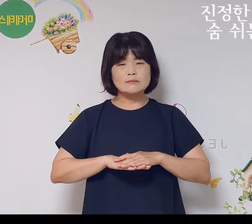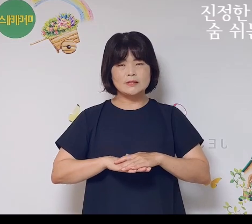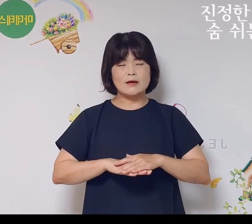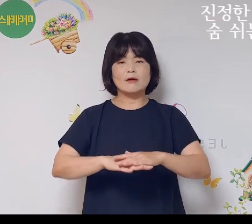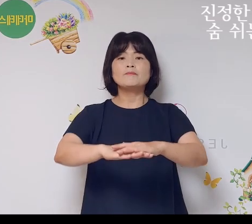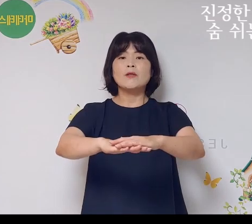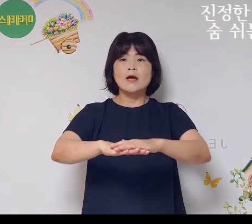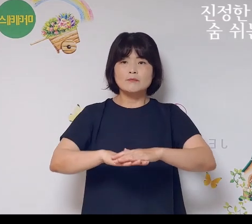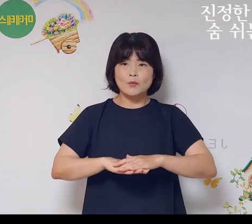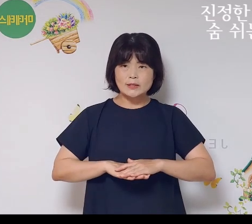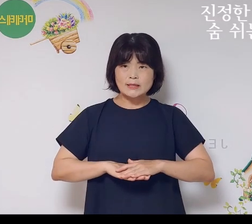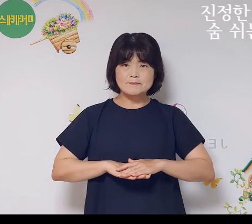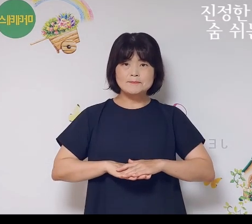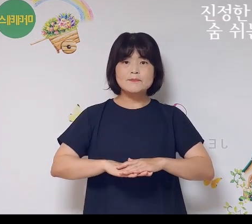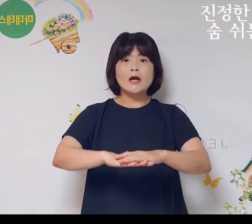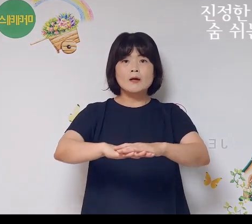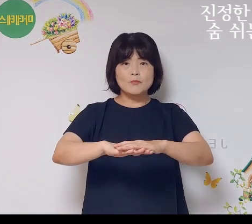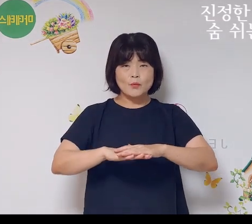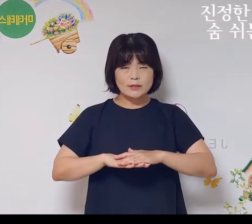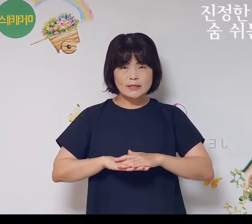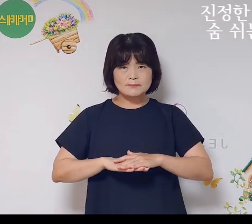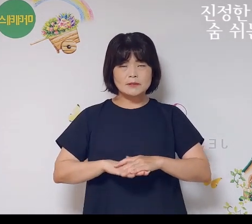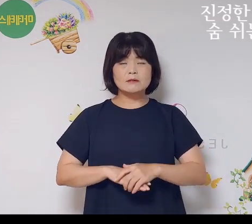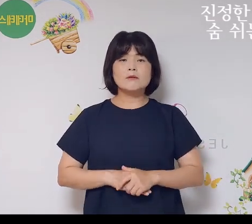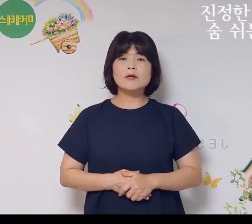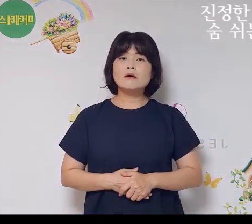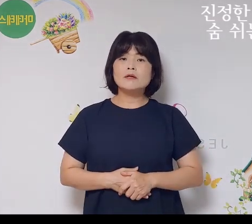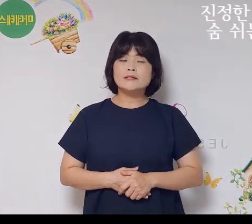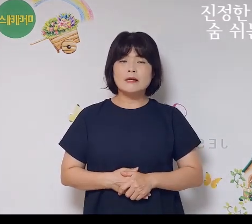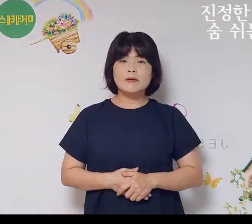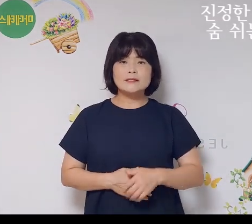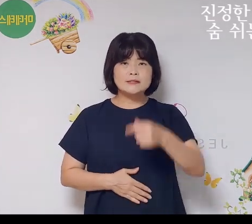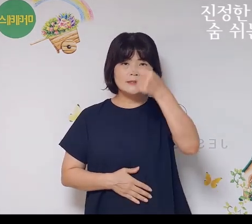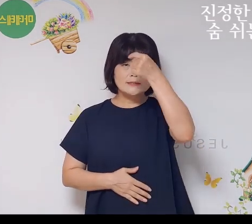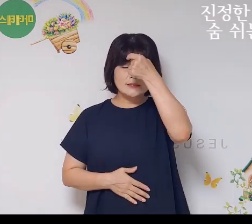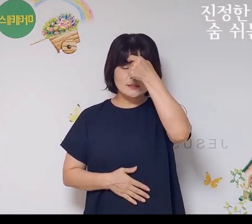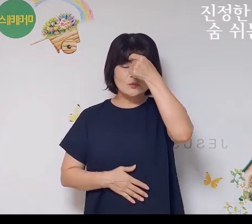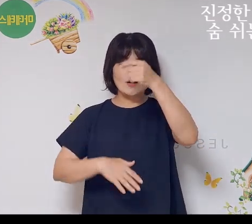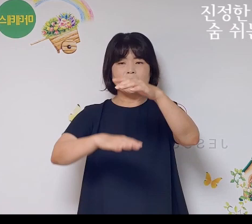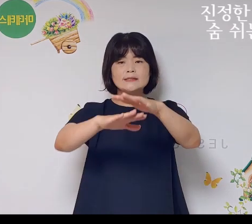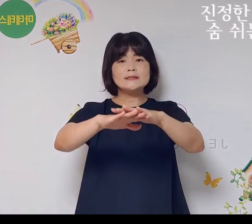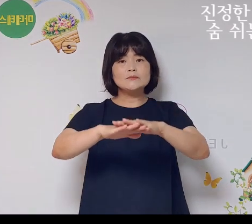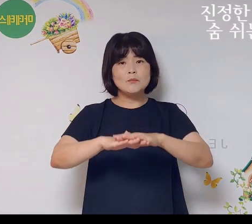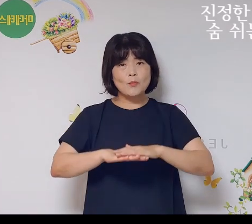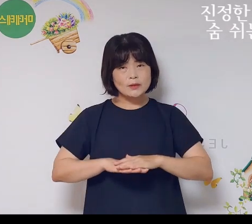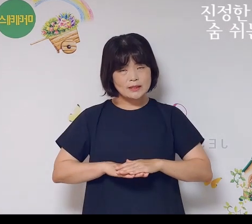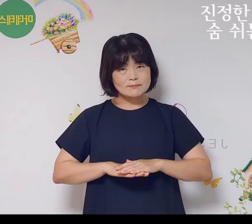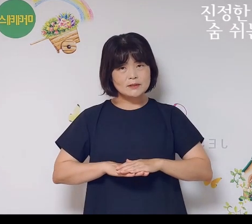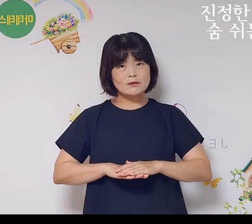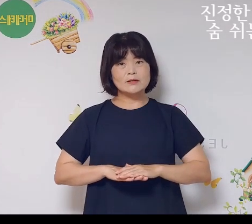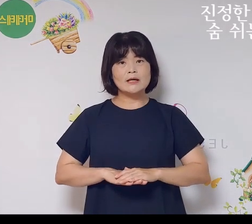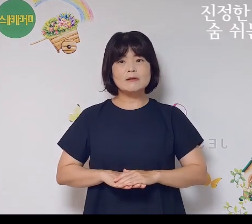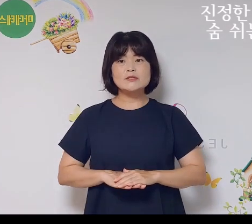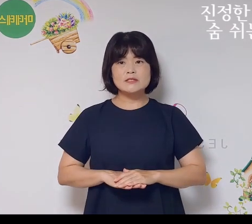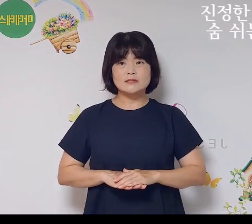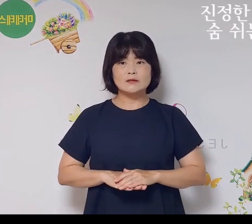돼요. 모임. 그러면 예배는 기도하는 모임 이렇게 합쳐지는